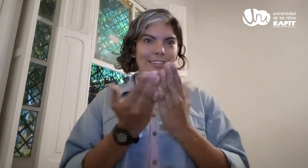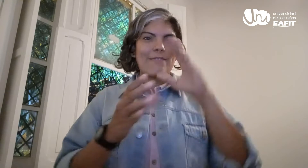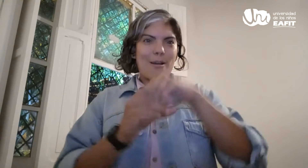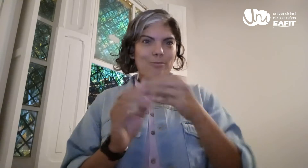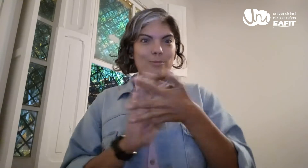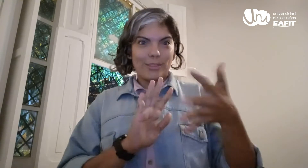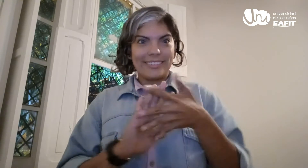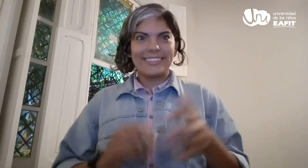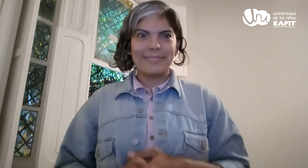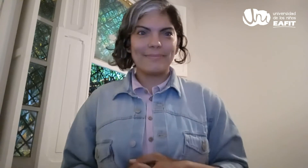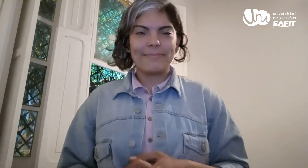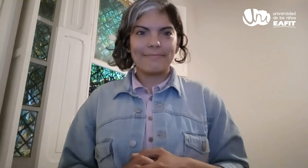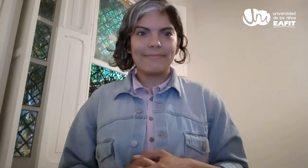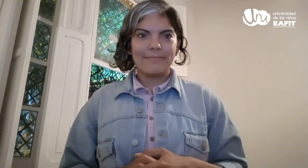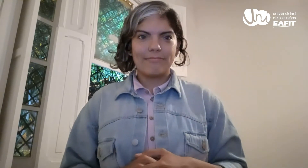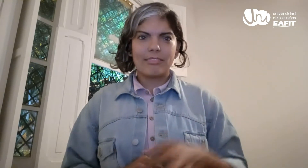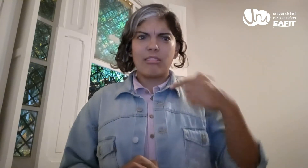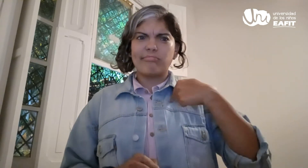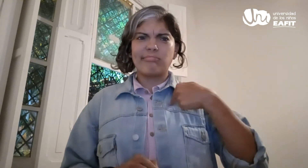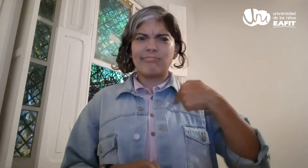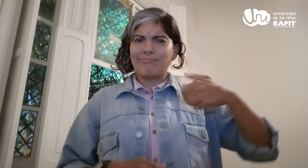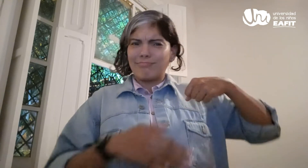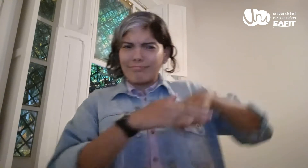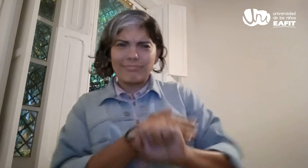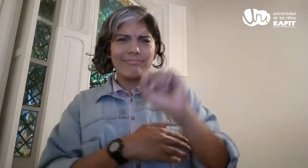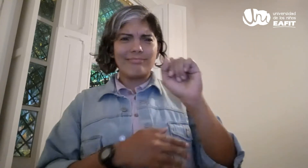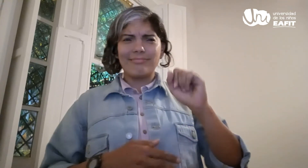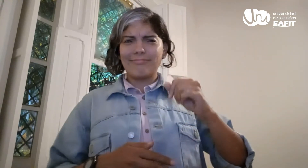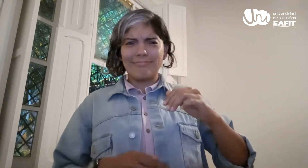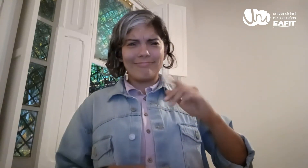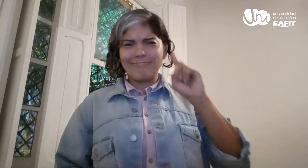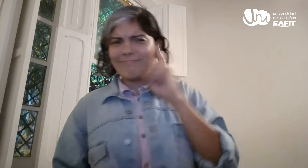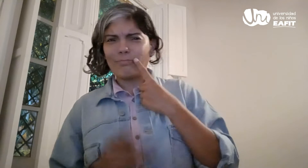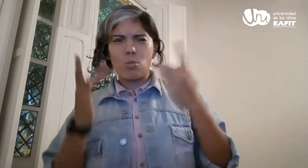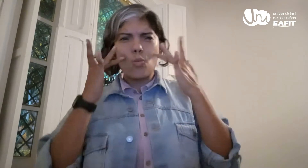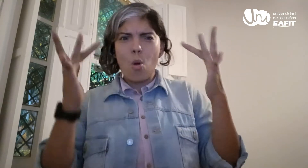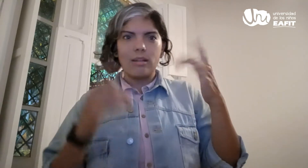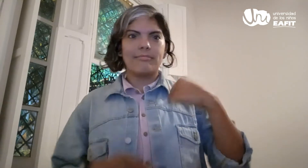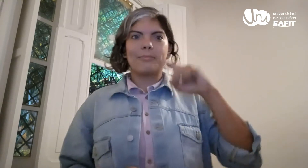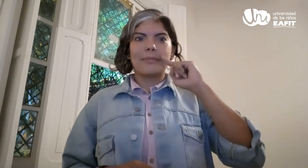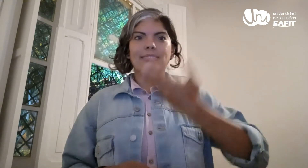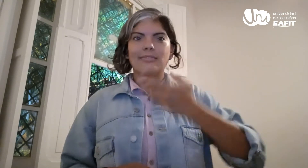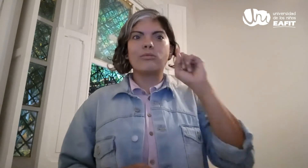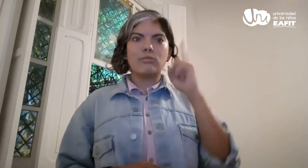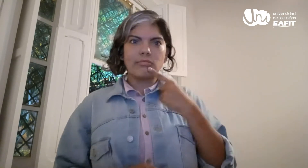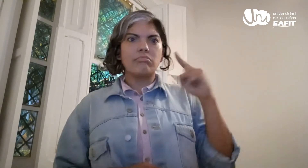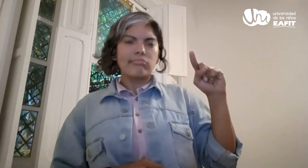Yo nací sorda, mis padres son sordos y mi percepción del mundo es completamente